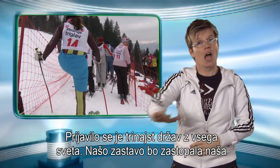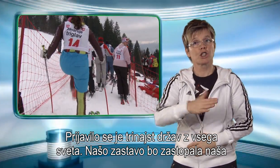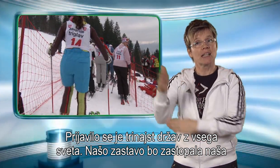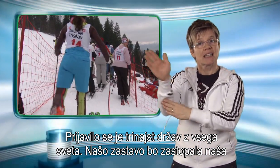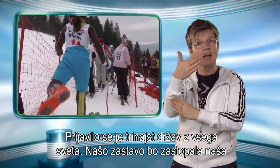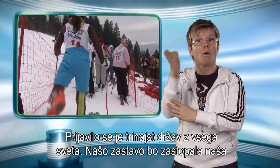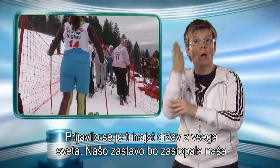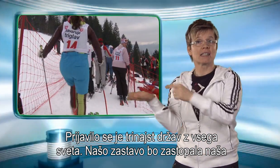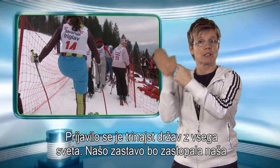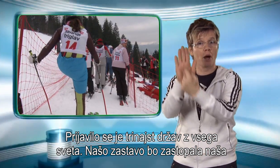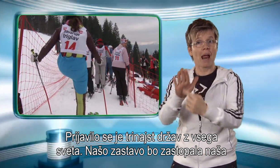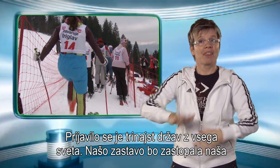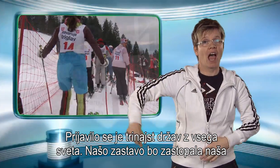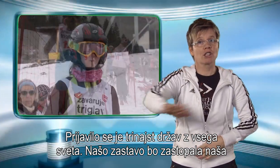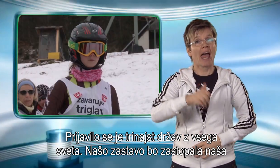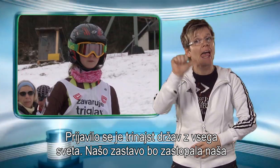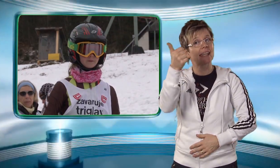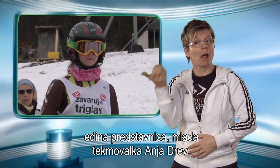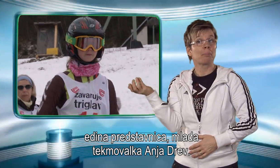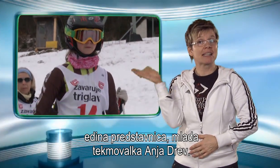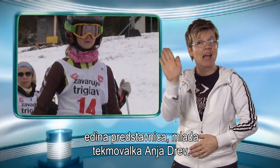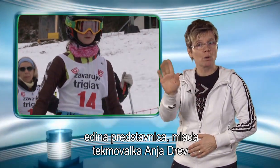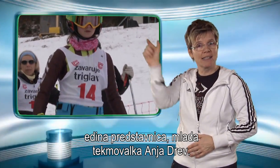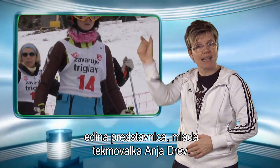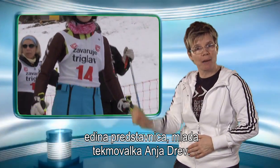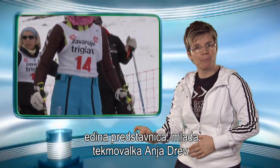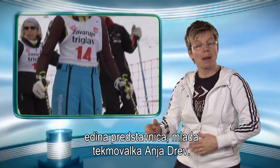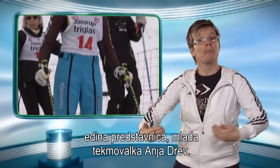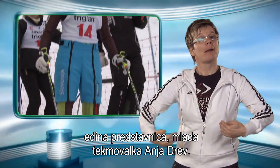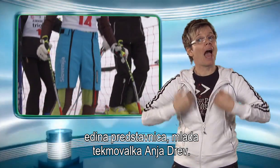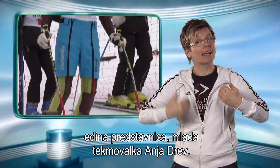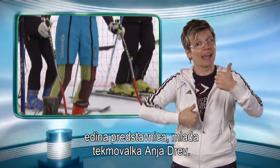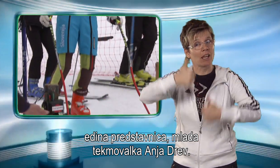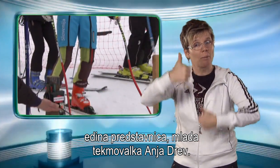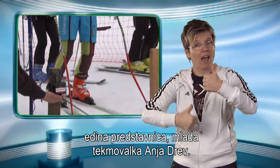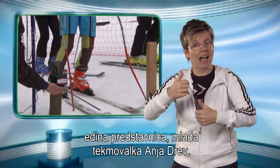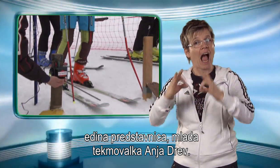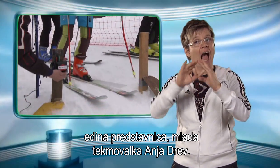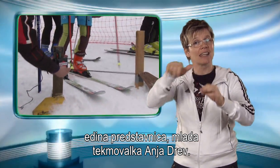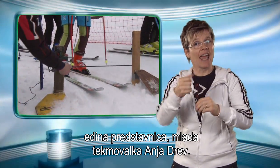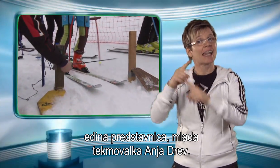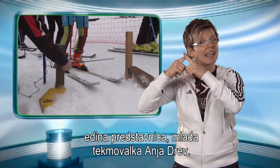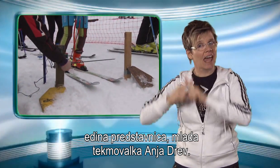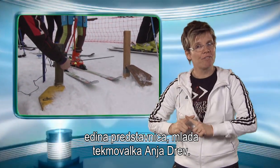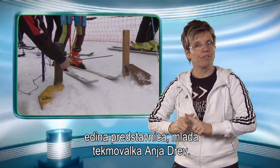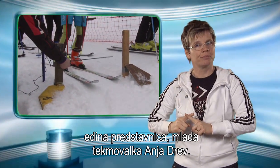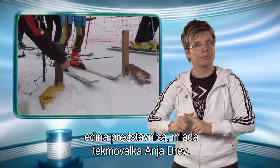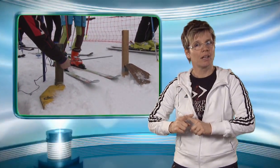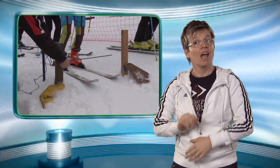Našo zastavo bo zastopala naša edina predstavnica, mlada tekmovalka Anja Drev.